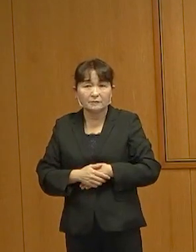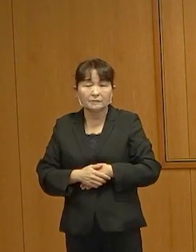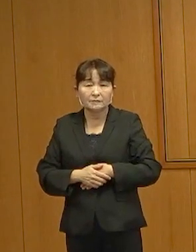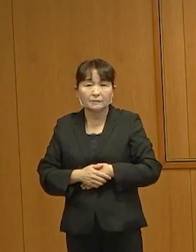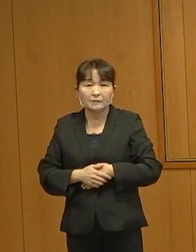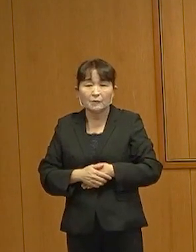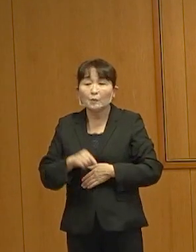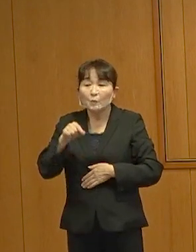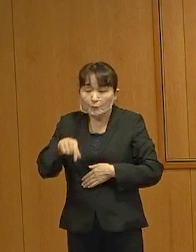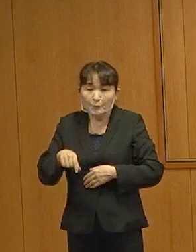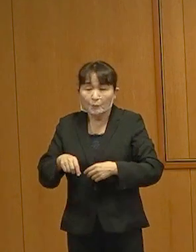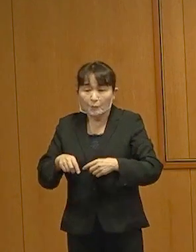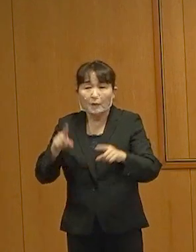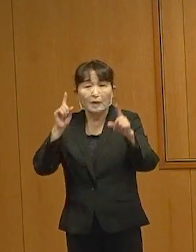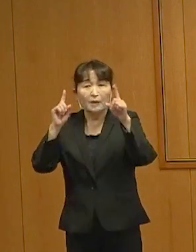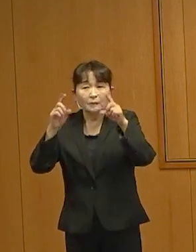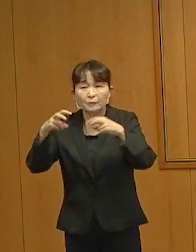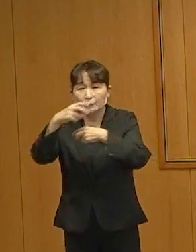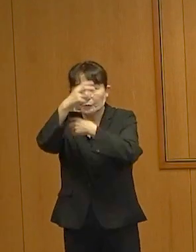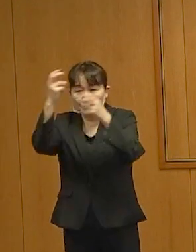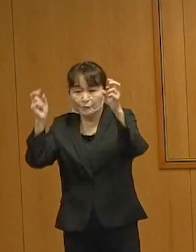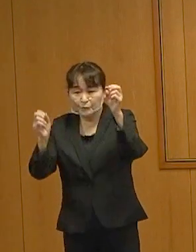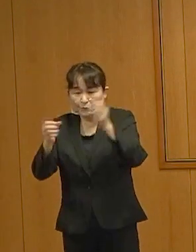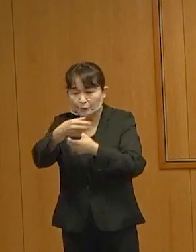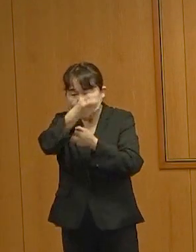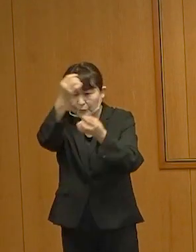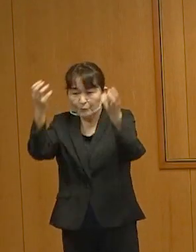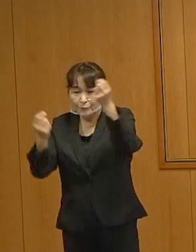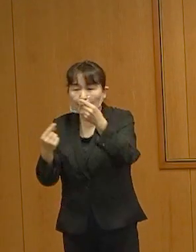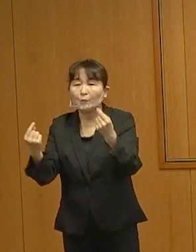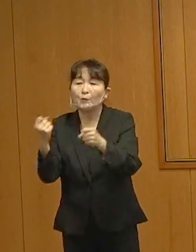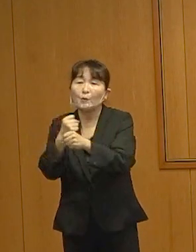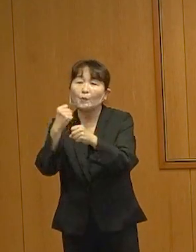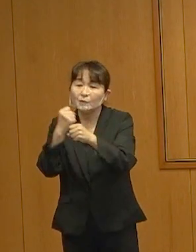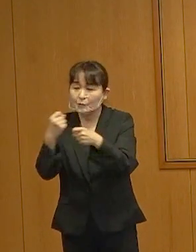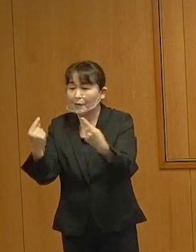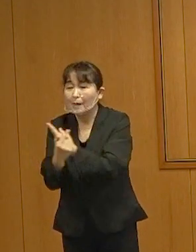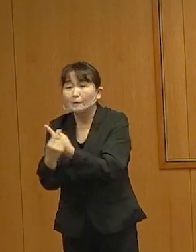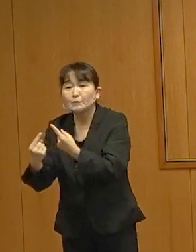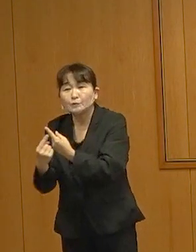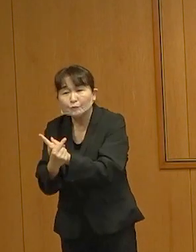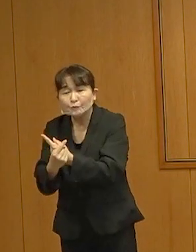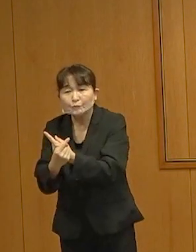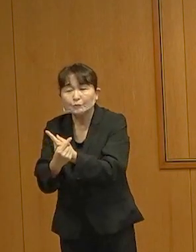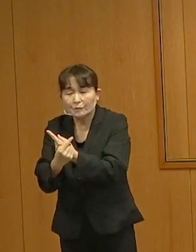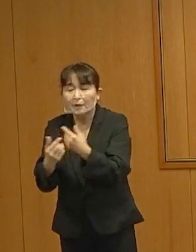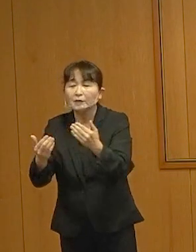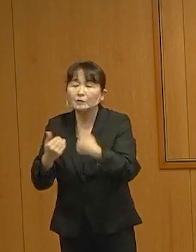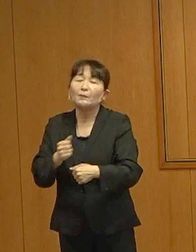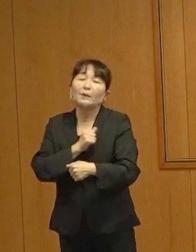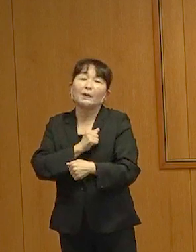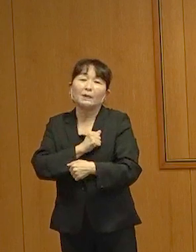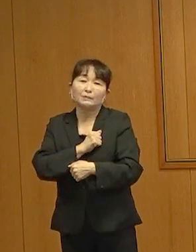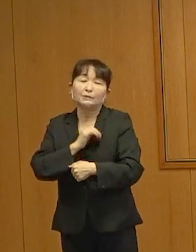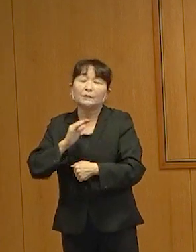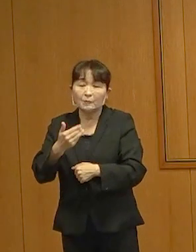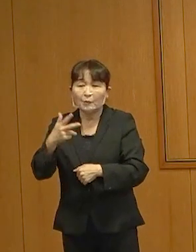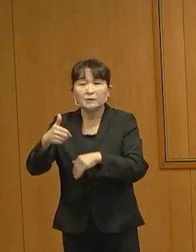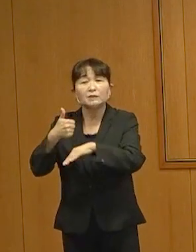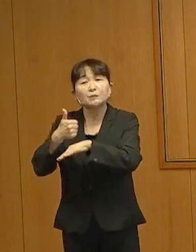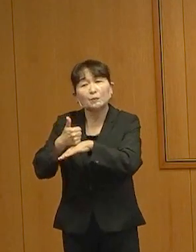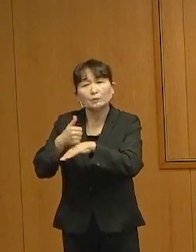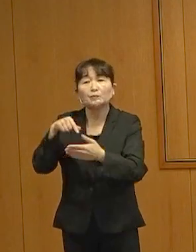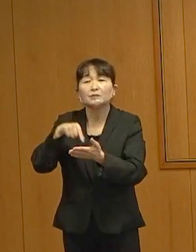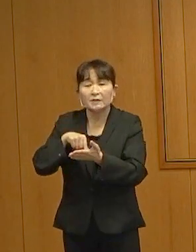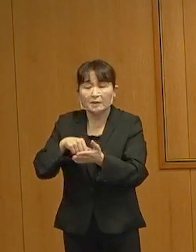まあ、遊具の故障があれだけ相次いで、まあ、そこの回収もあろうかと思うんですけども、どういうふうに市長としては整理していきたいの